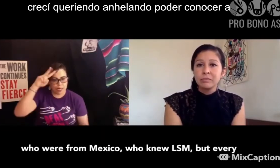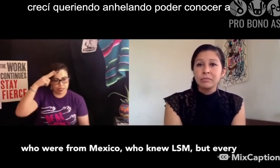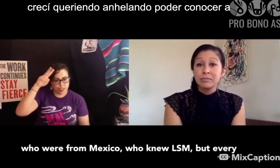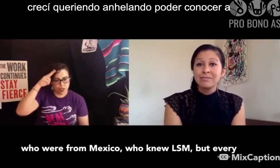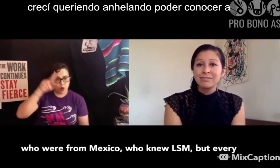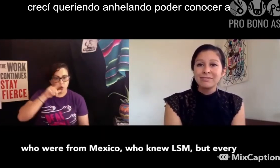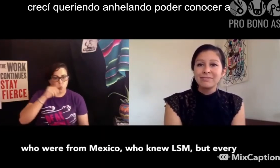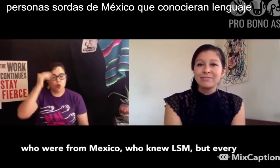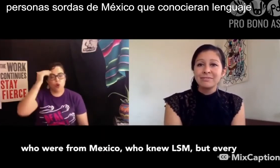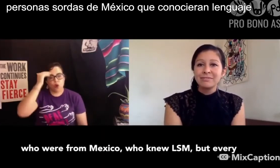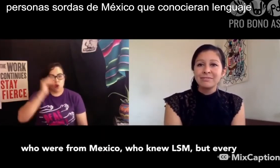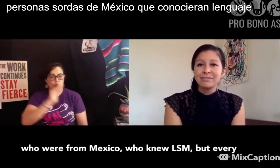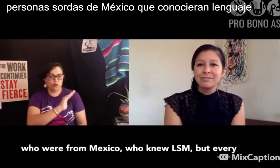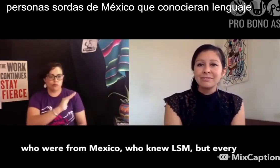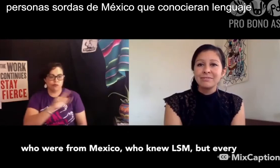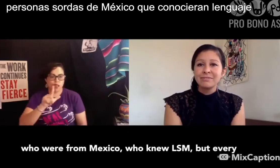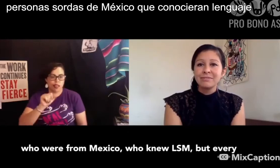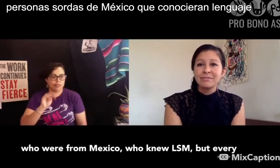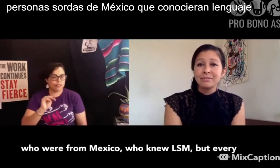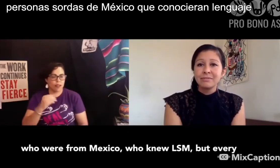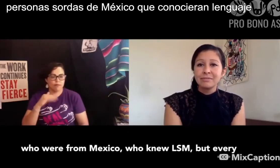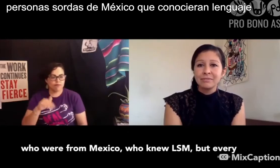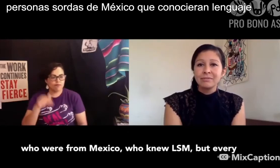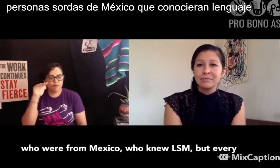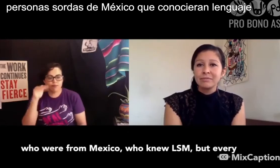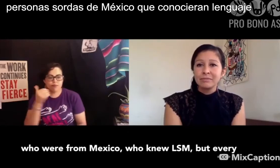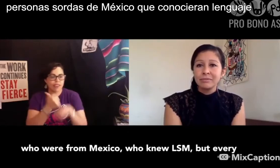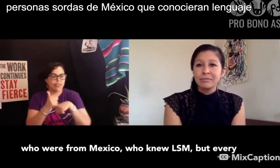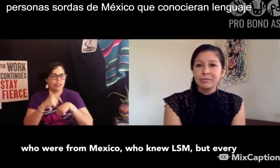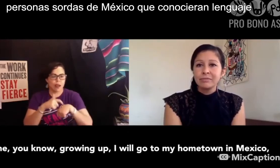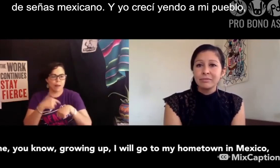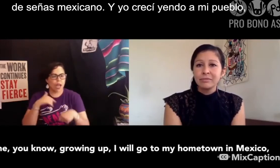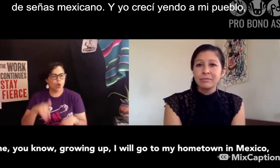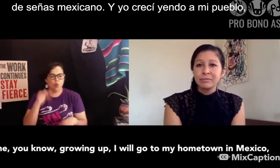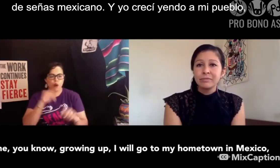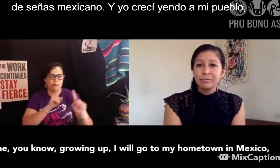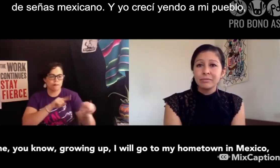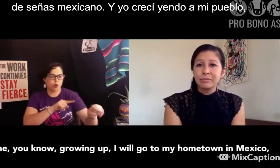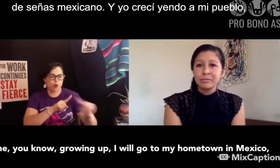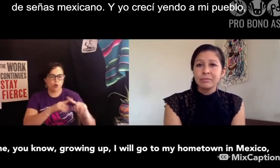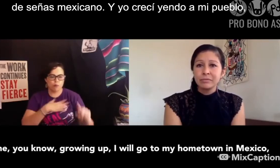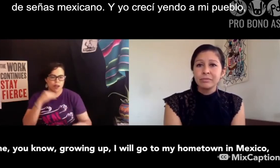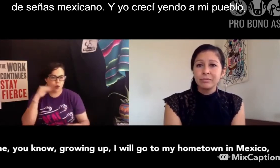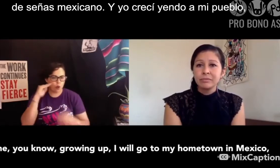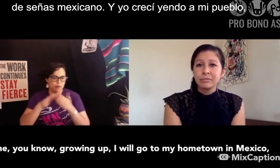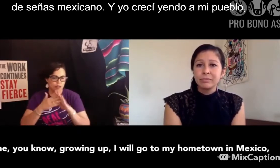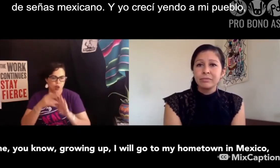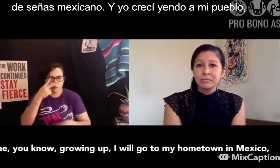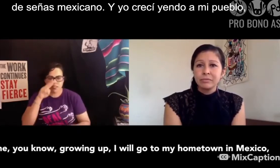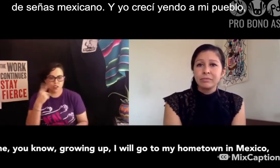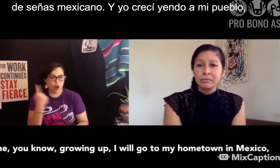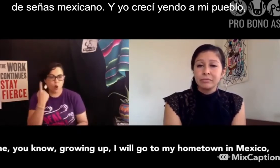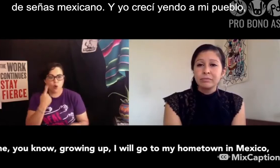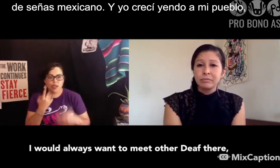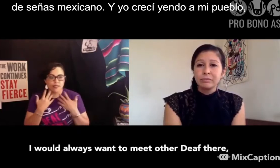anhelando poder conocer a personas sordas de México que conocieran lenguaje de señas mexicano. Y yo